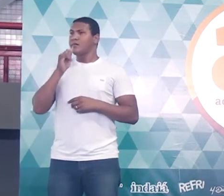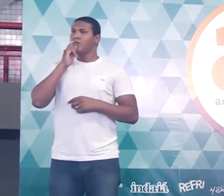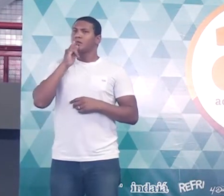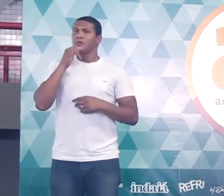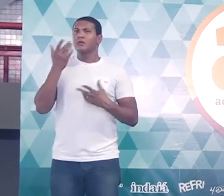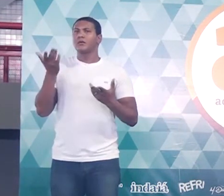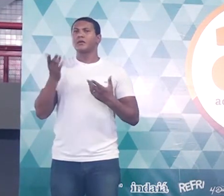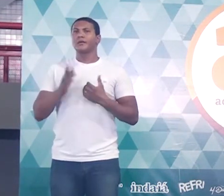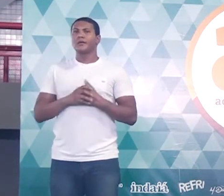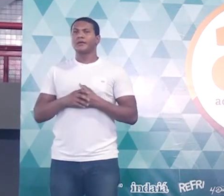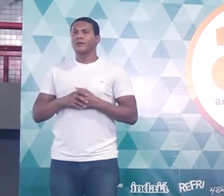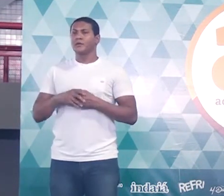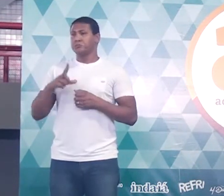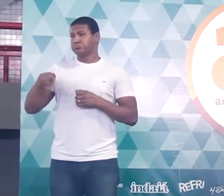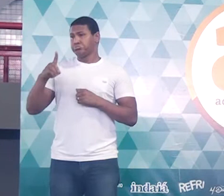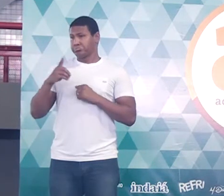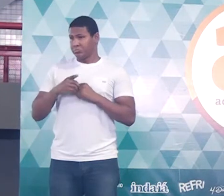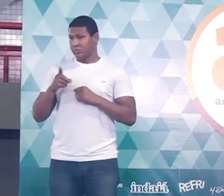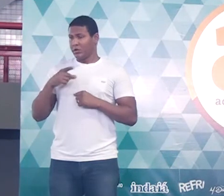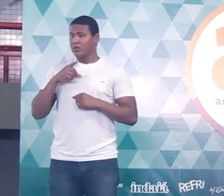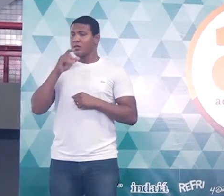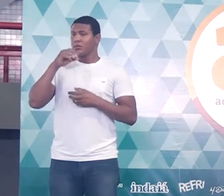No vácuo, há moléculas?